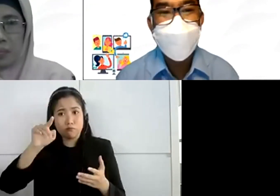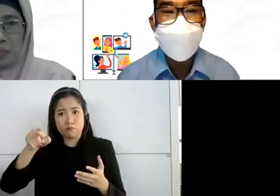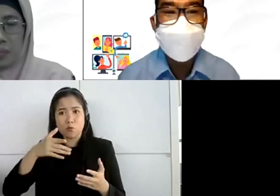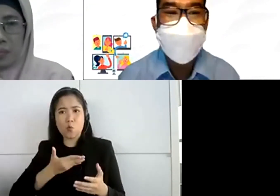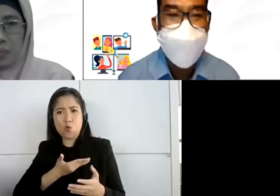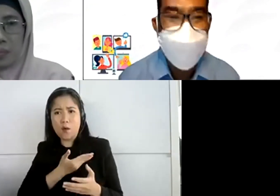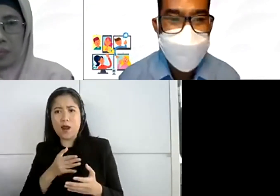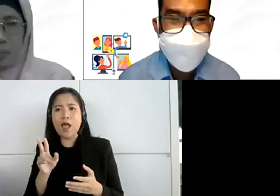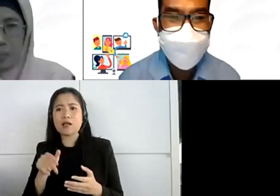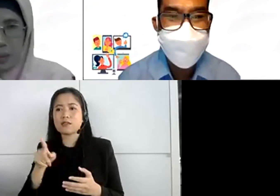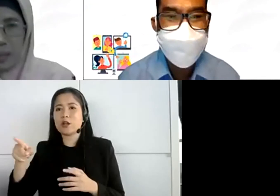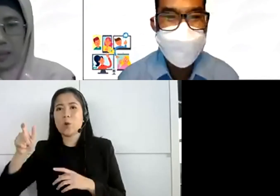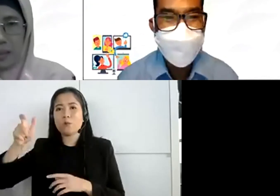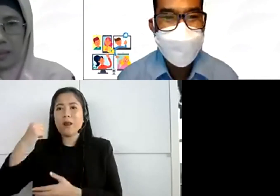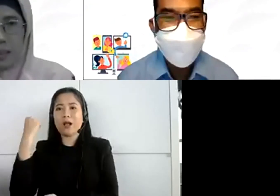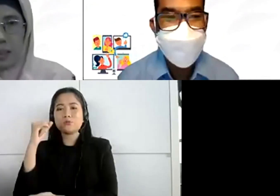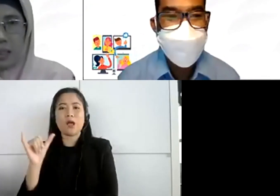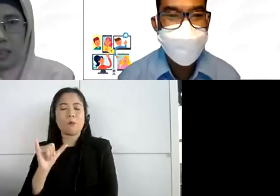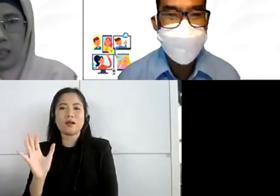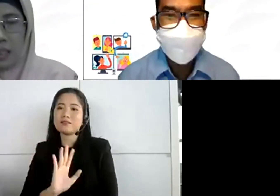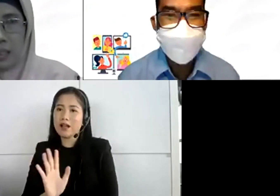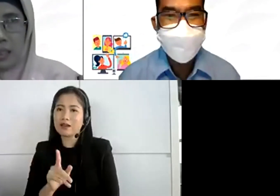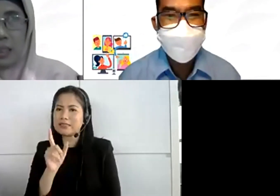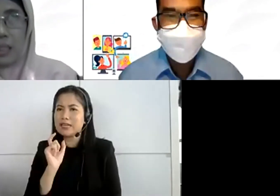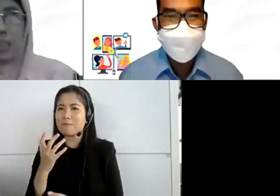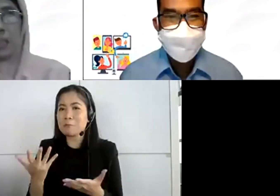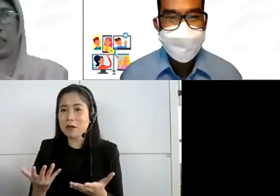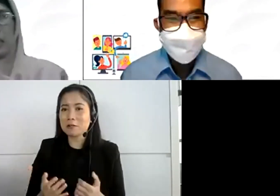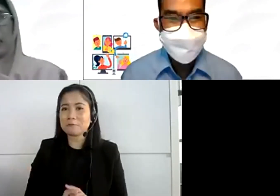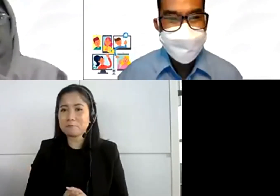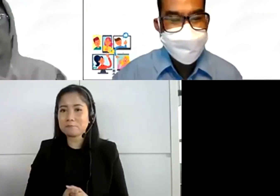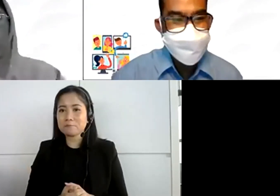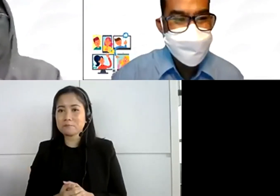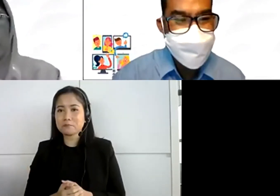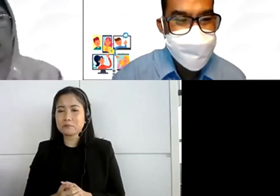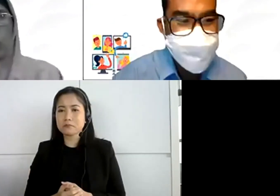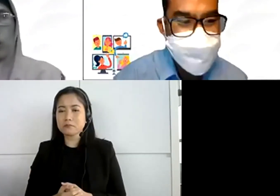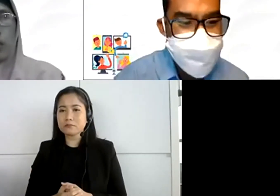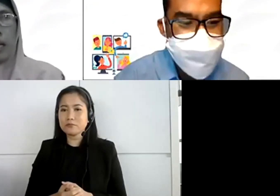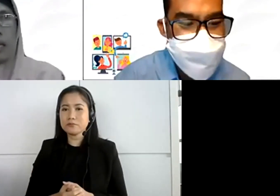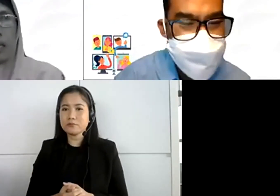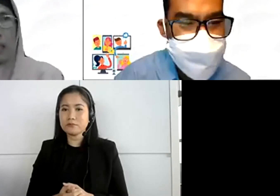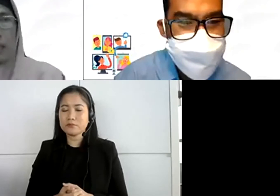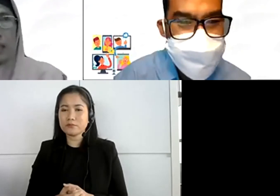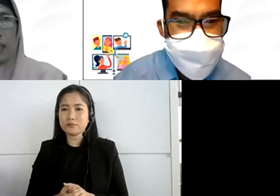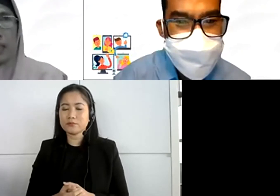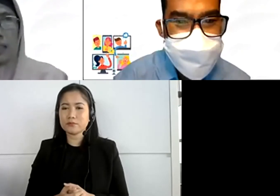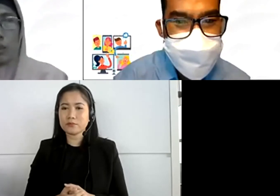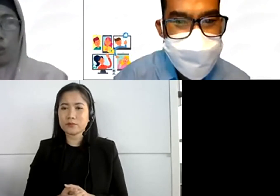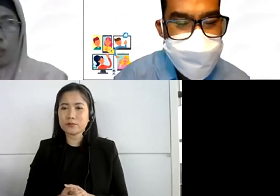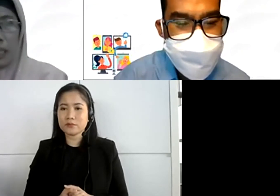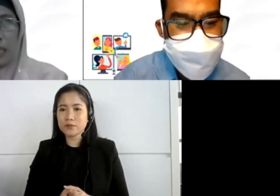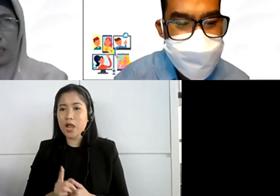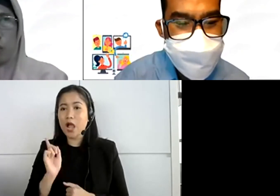korban dari orang yang sama, gitu Bu. Gimana itu Bu? Sejauh ini untuk